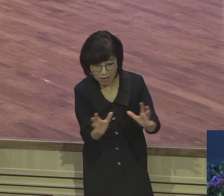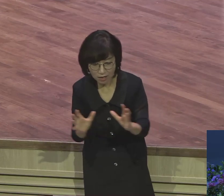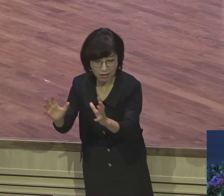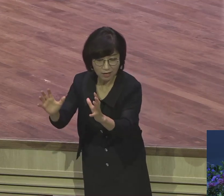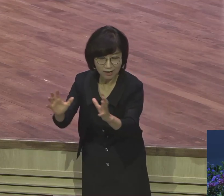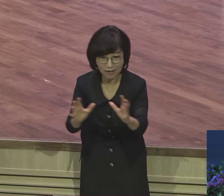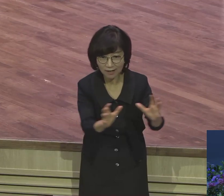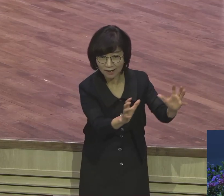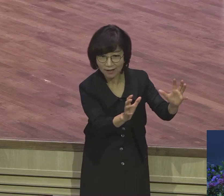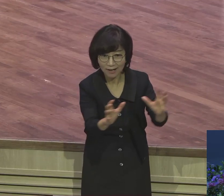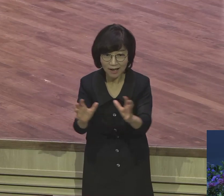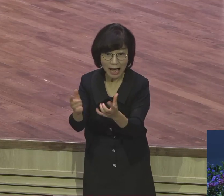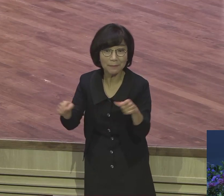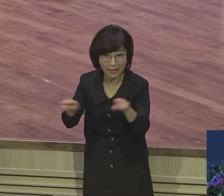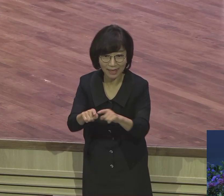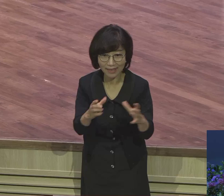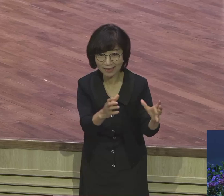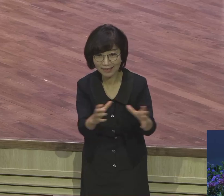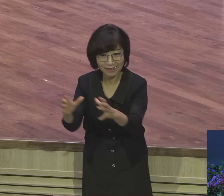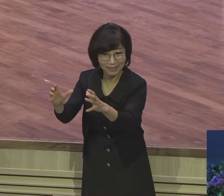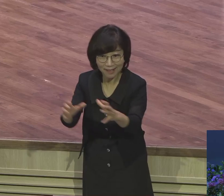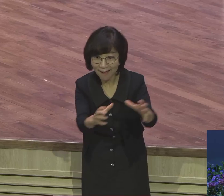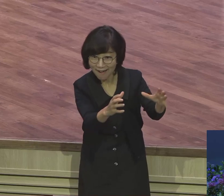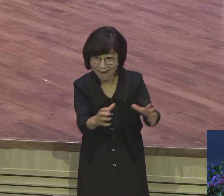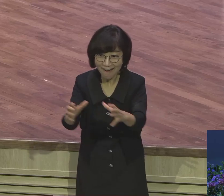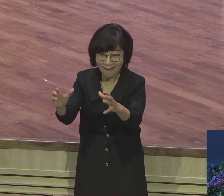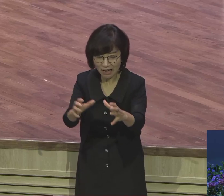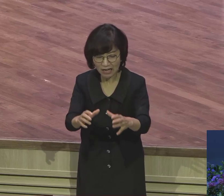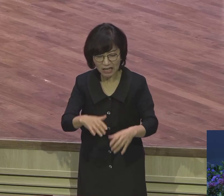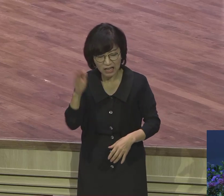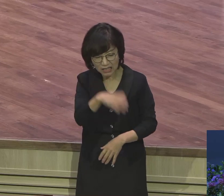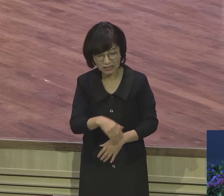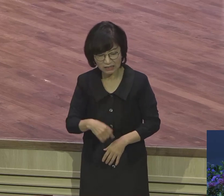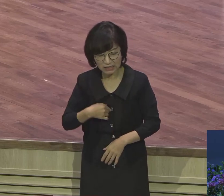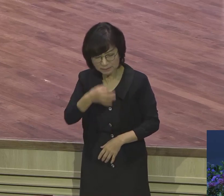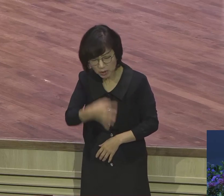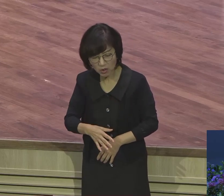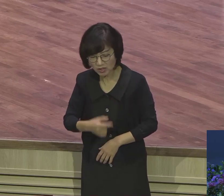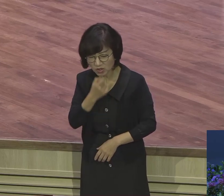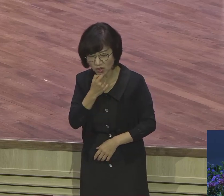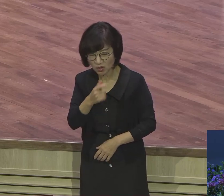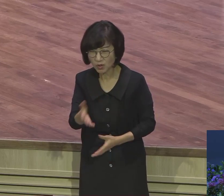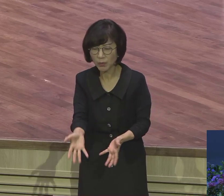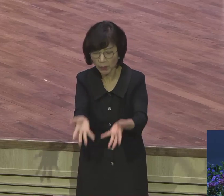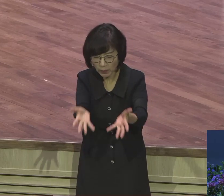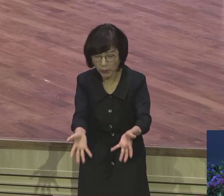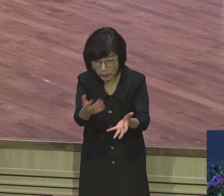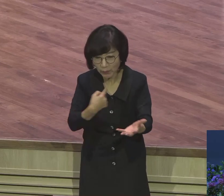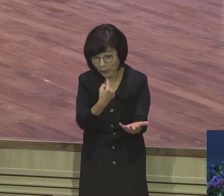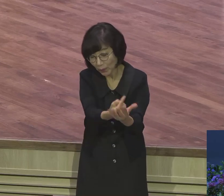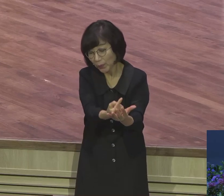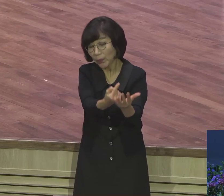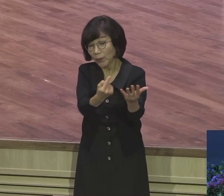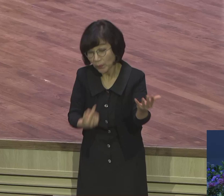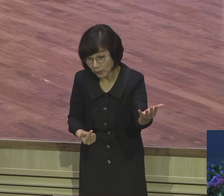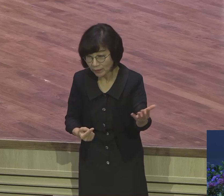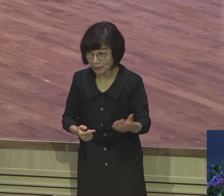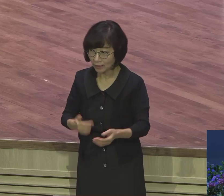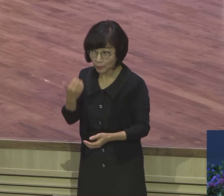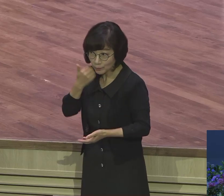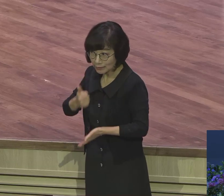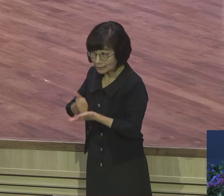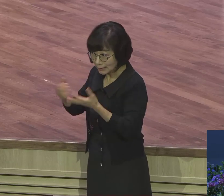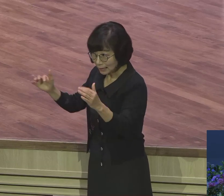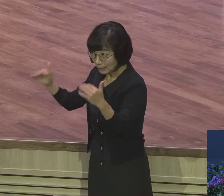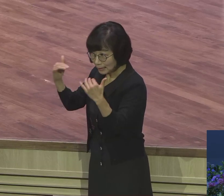것인데 다른 사람이 하겠지. 아이고 힘든 것은 자기가 빠지고 쉬운 것 인정받는 것 알아주는 것